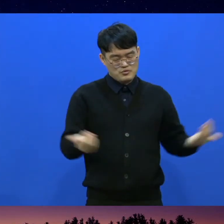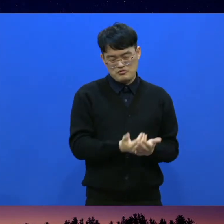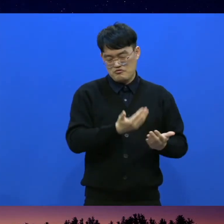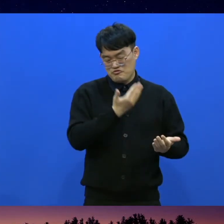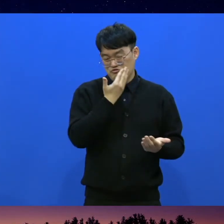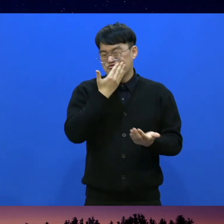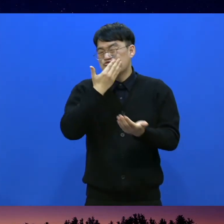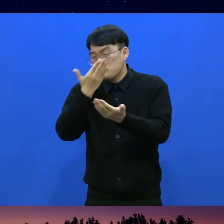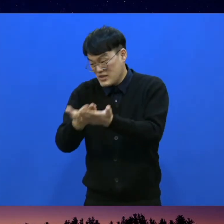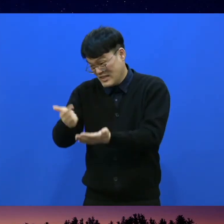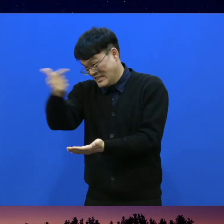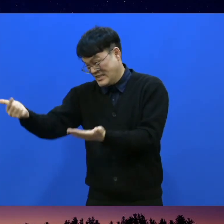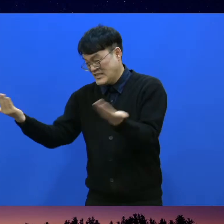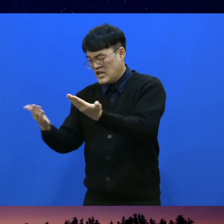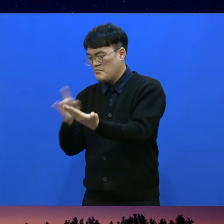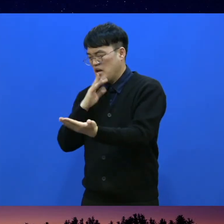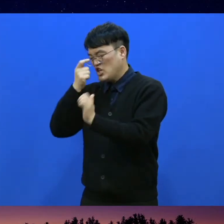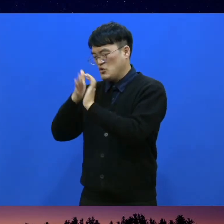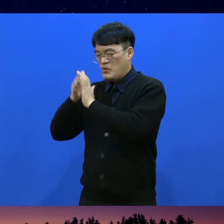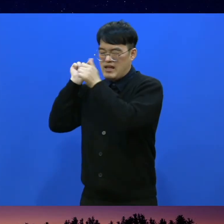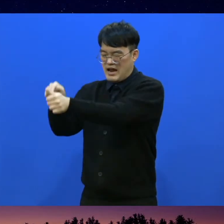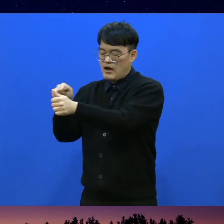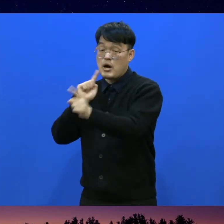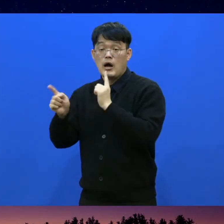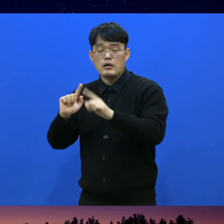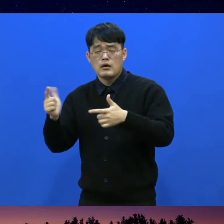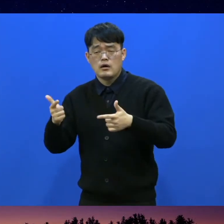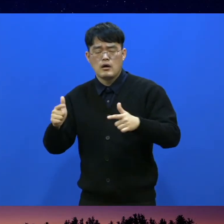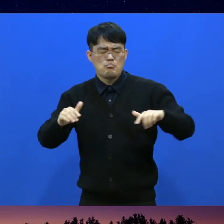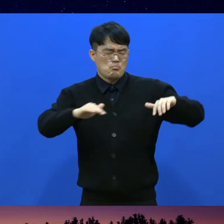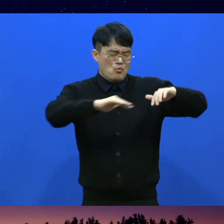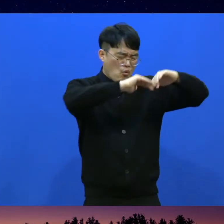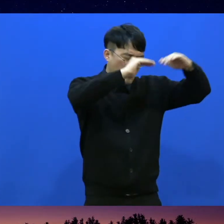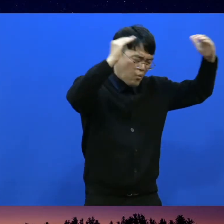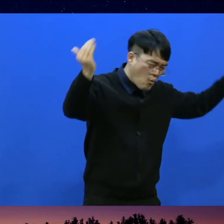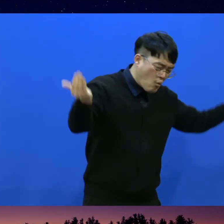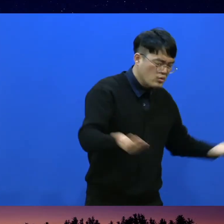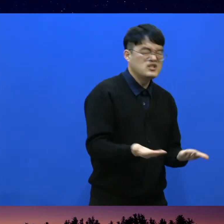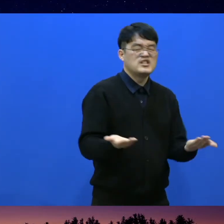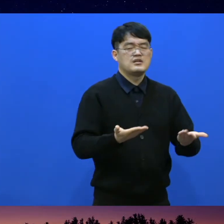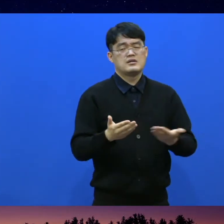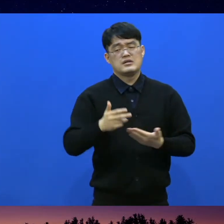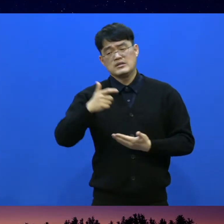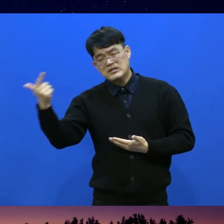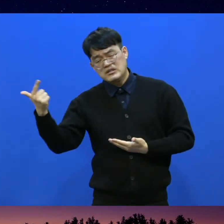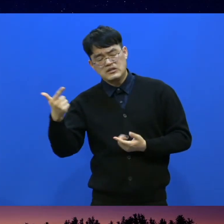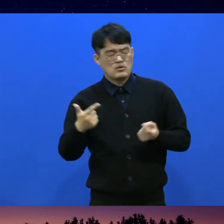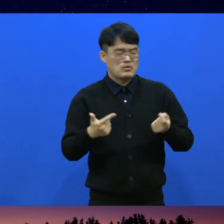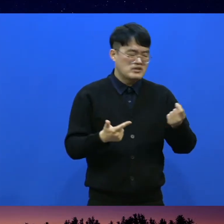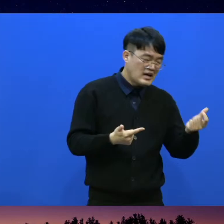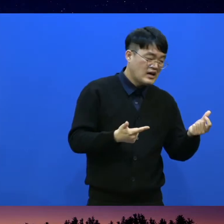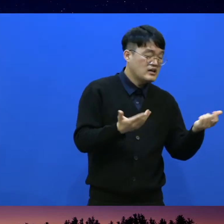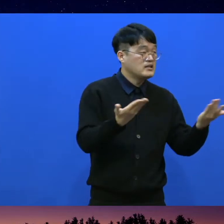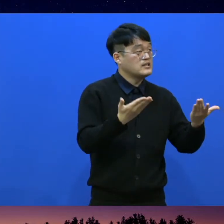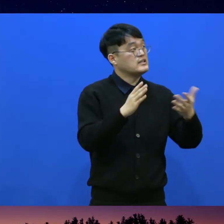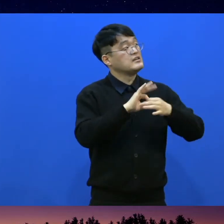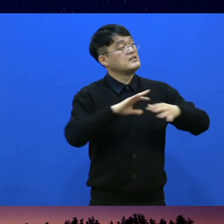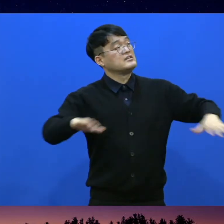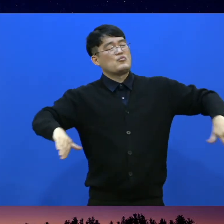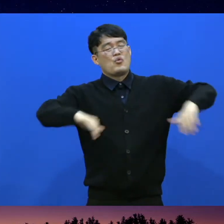일들에만 기도하라고 얘기하잖아요. 다만 모든 일이에요. All things. 모든 것,